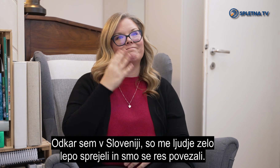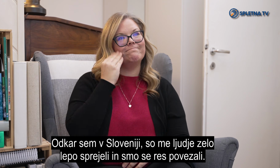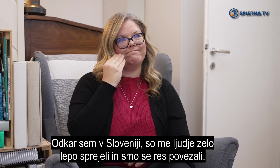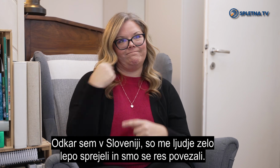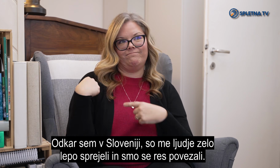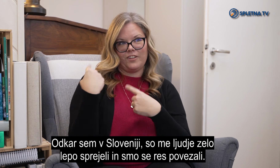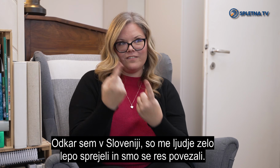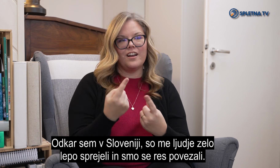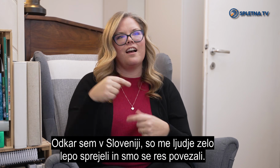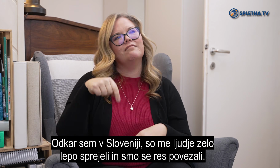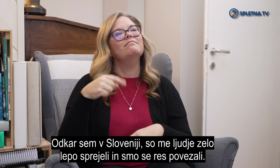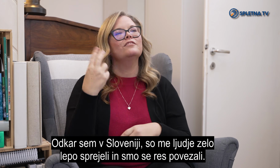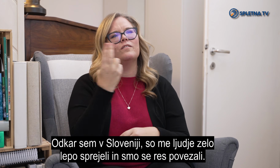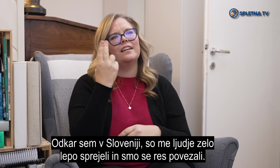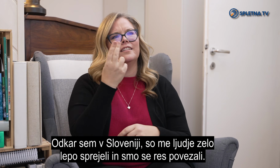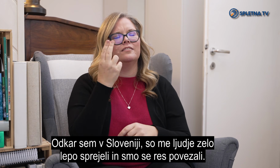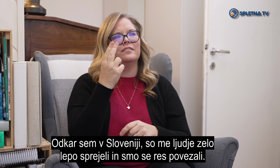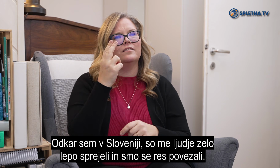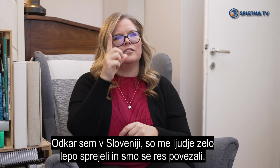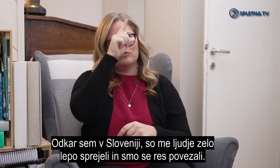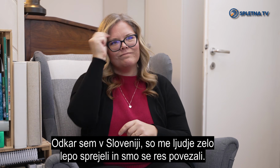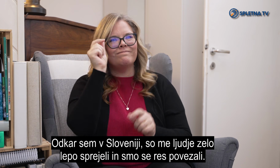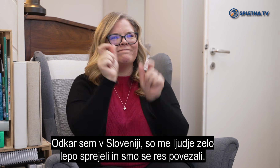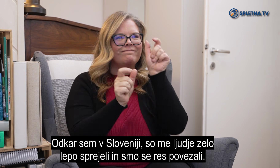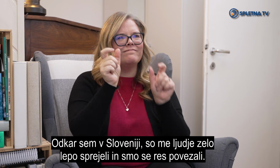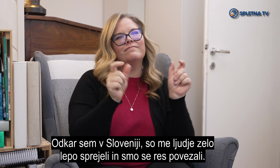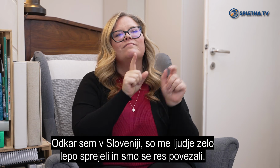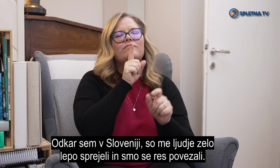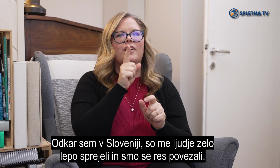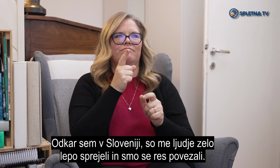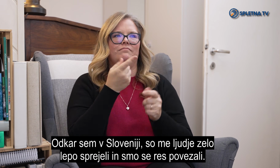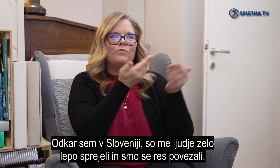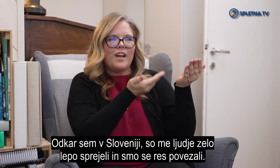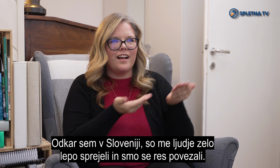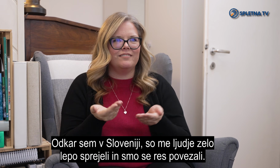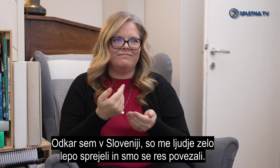Odkar sem v Sloveniji, so me ljudje zelo lepo sprejeli in smo se res povezali.